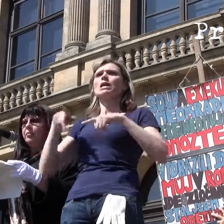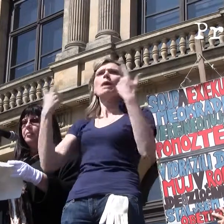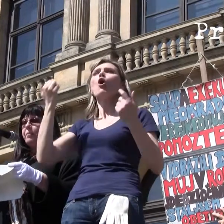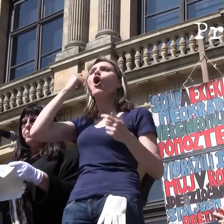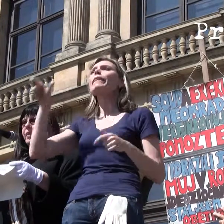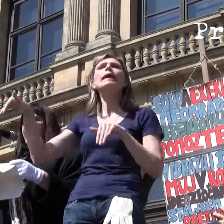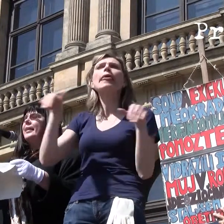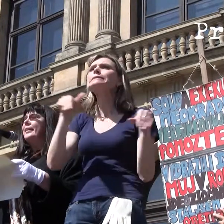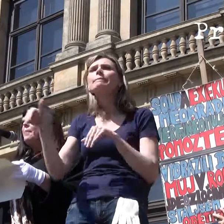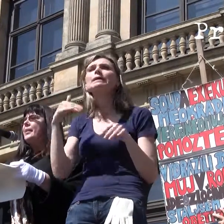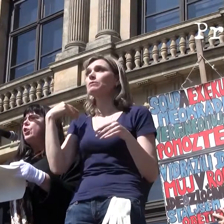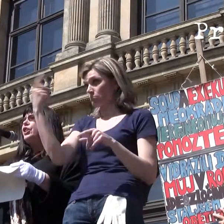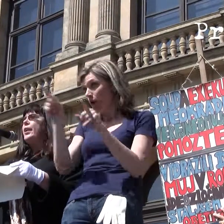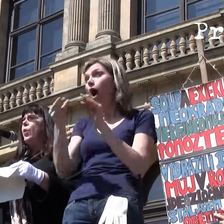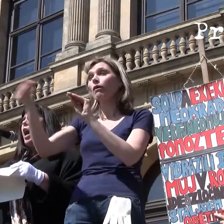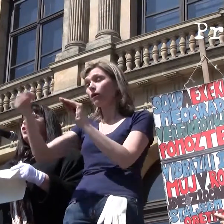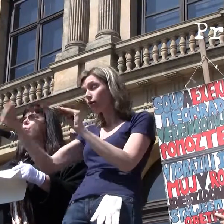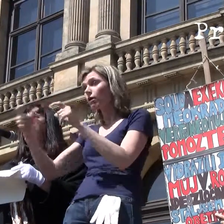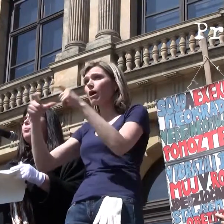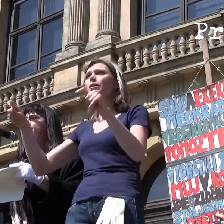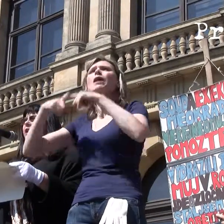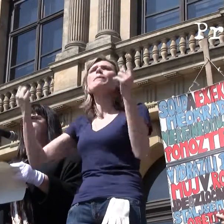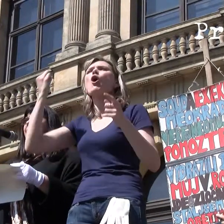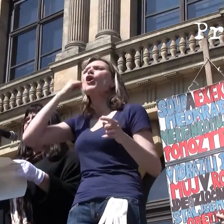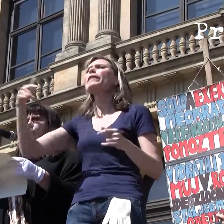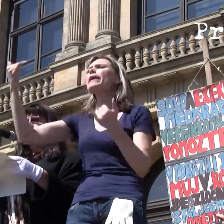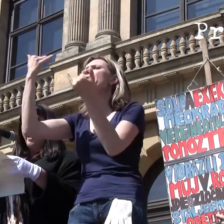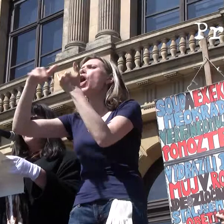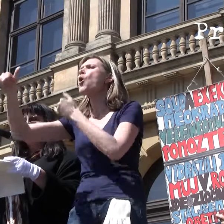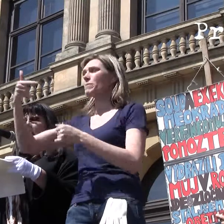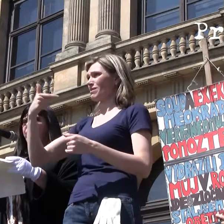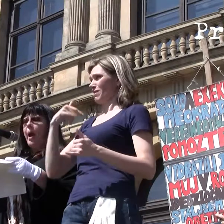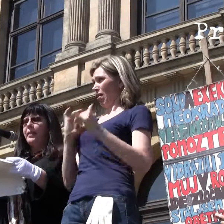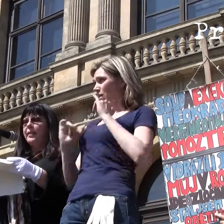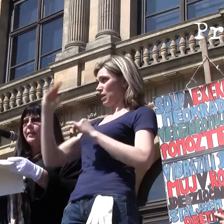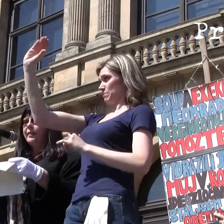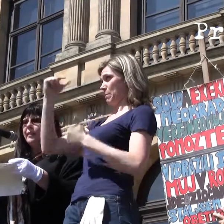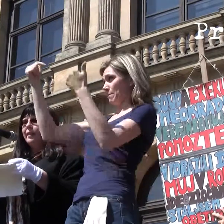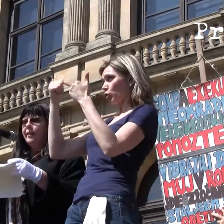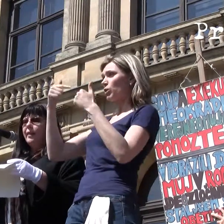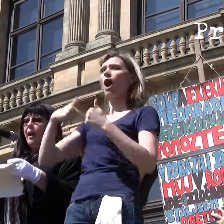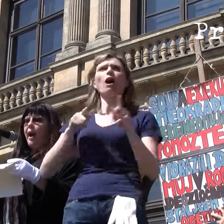nezaměstnaným lidem, kteří nedokážou hospodařit se sociálními dávkami,